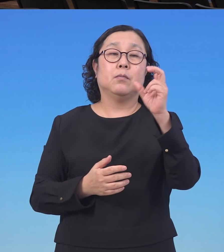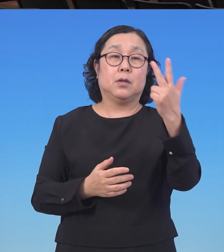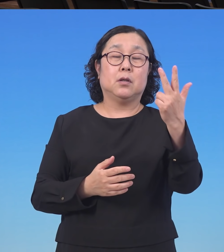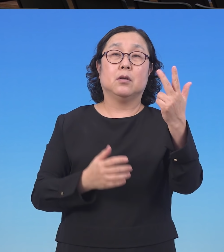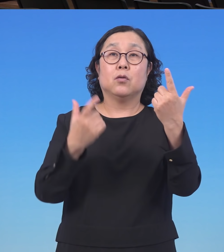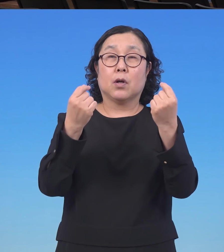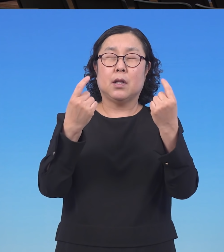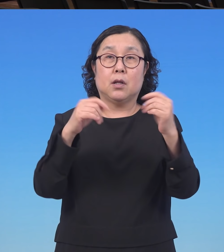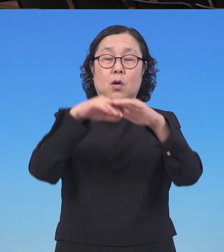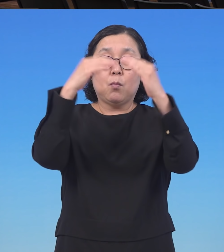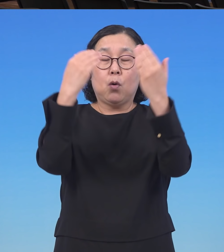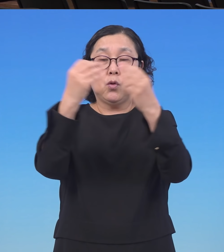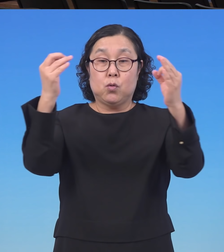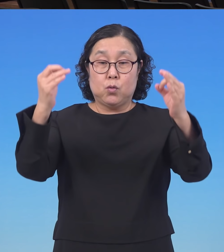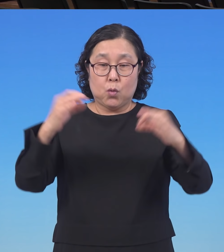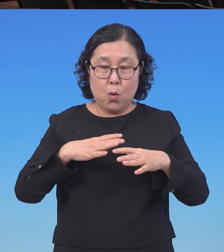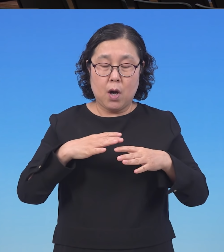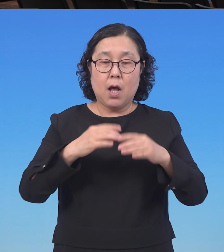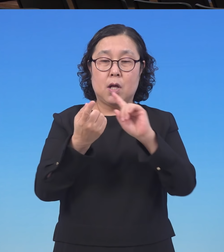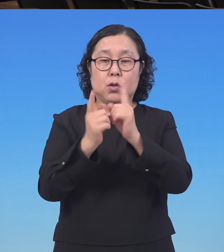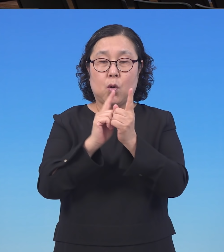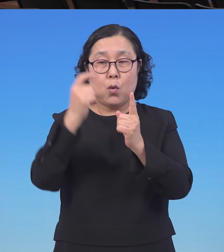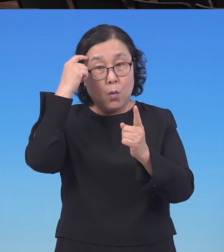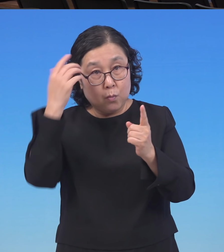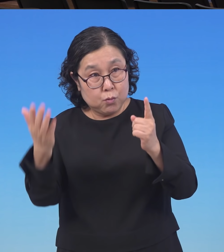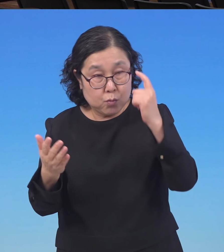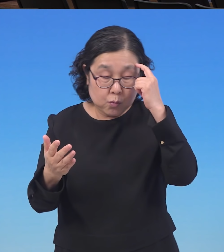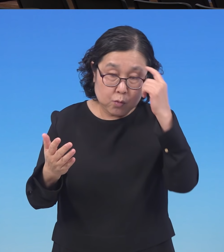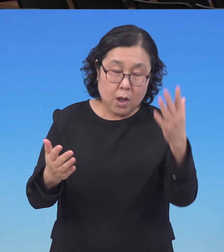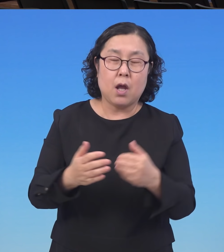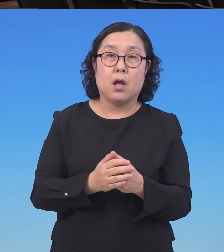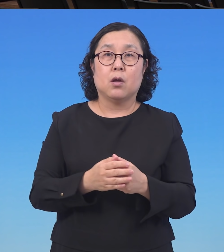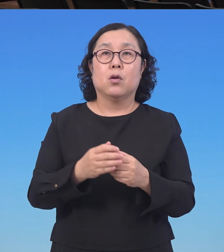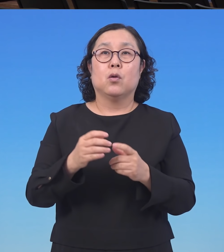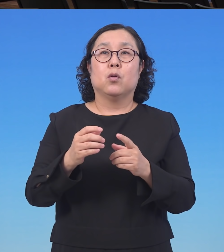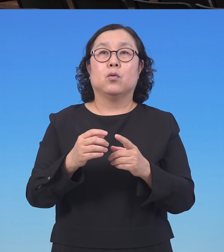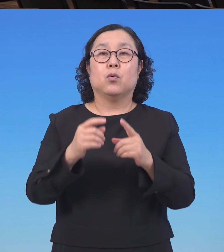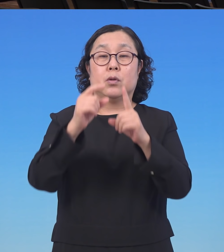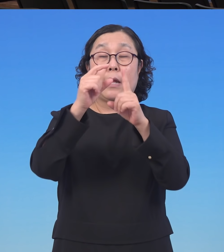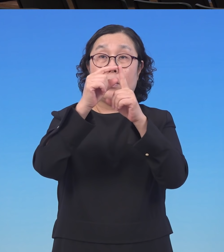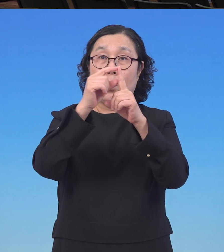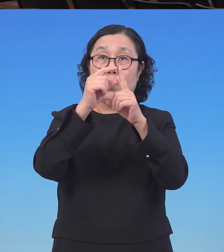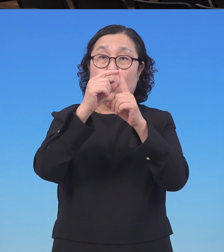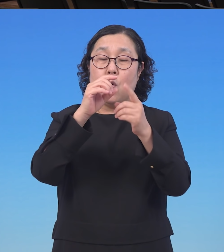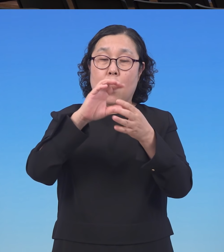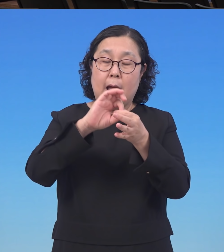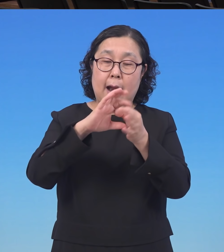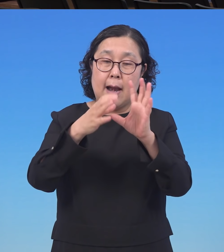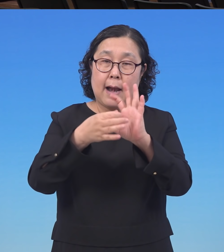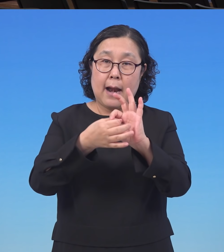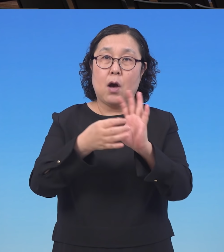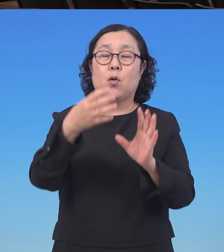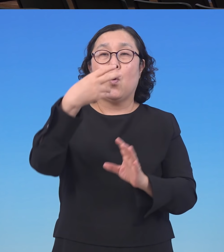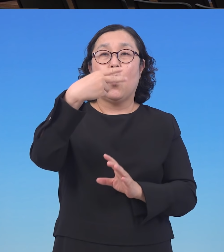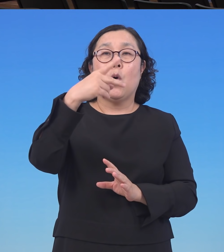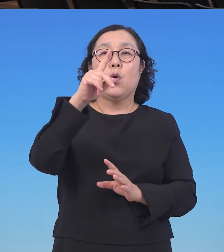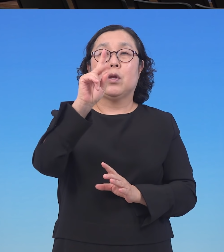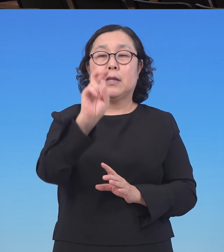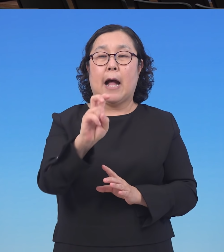마찬가지입니다. 27절에도 다 놀라 서로 물어 이르되, 여기 나오는 놀라다라는 이 단어도 헬라어로